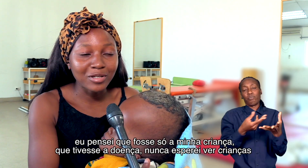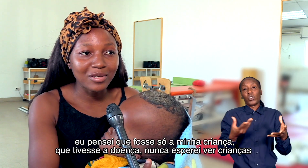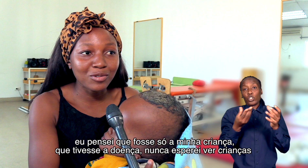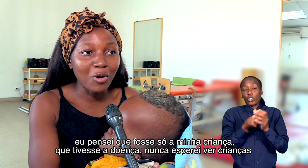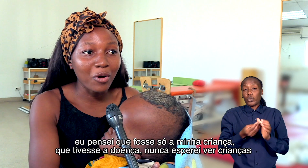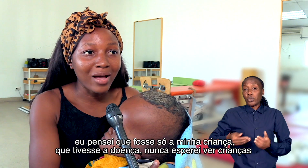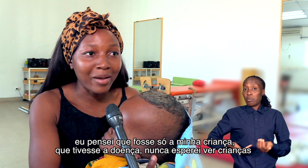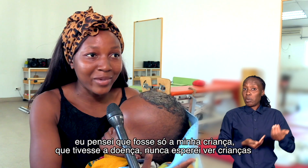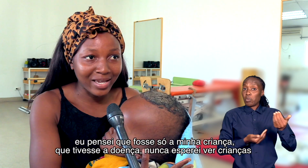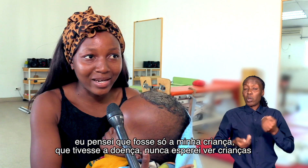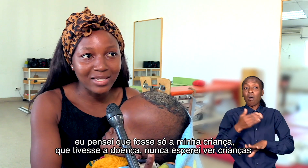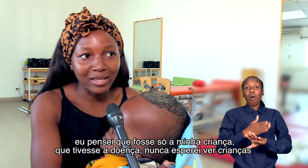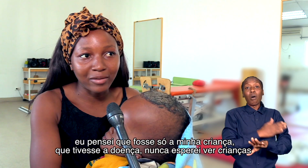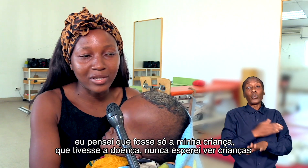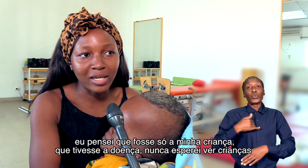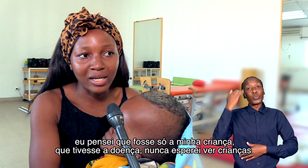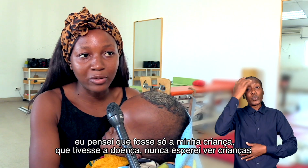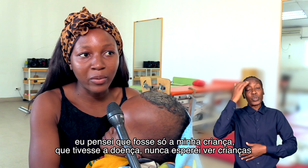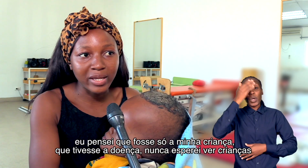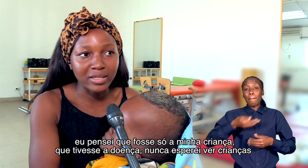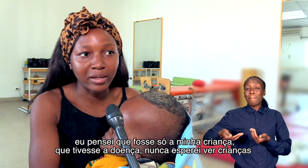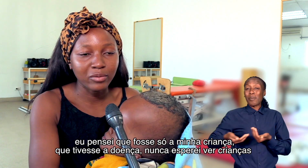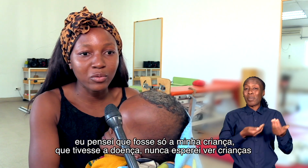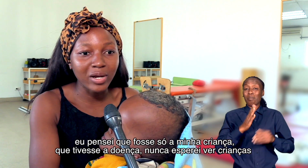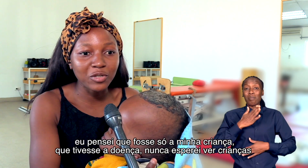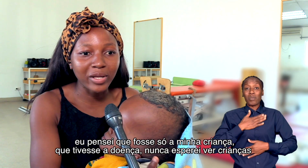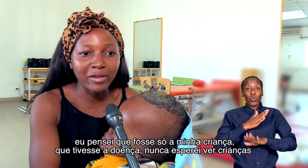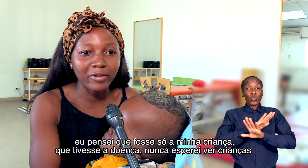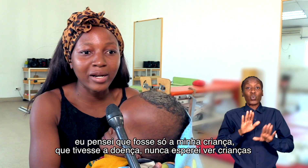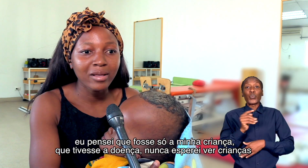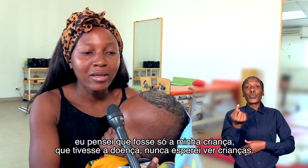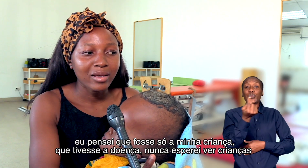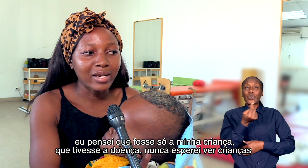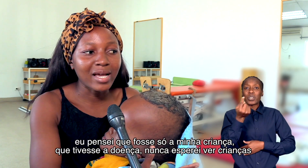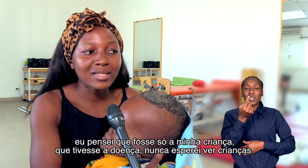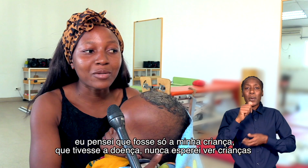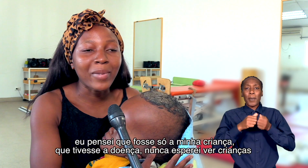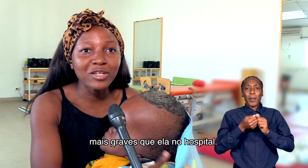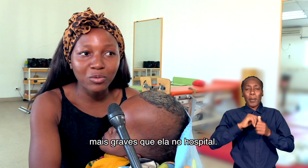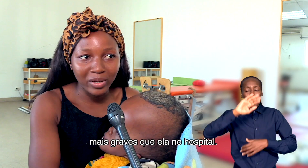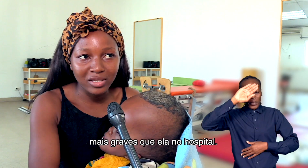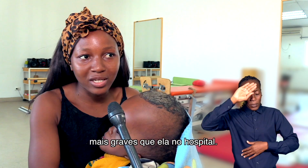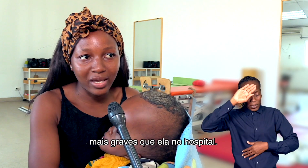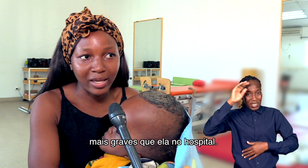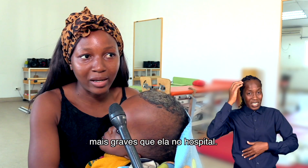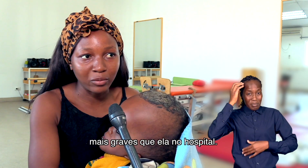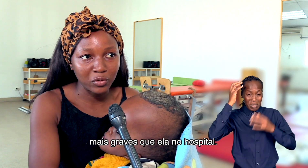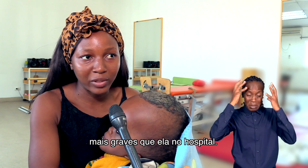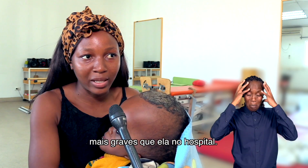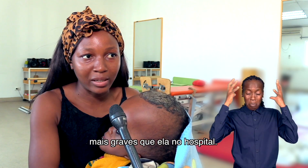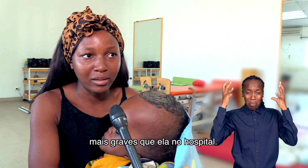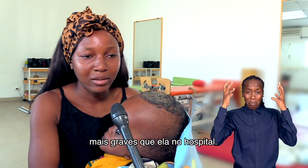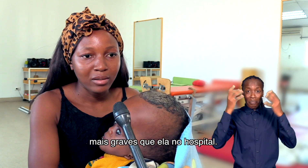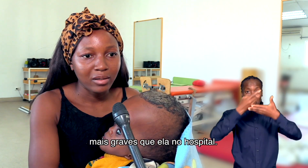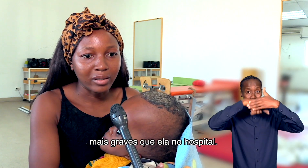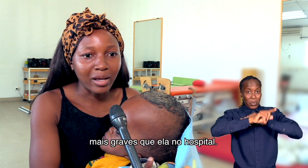que fosse só a minha criança que tivesse aquela doença. Nunca esperei ver crianças mais doentes que ela no